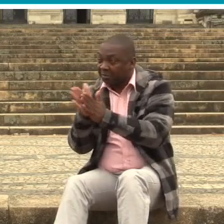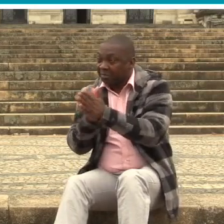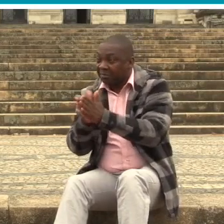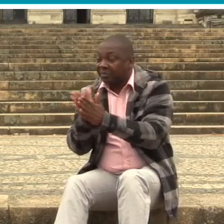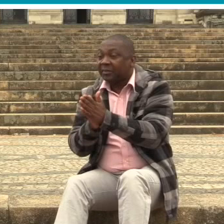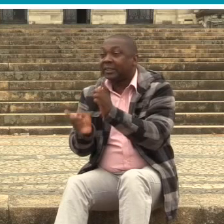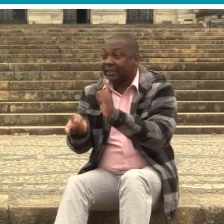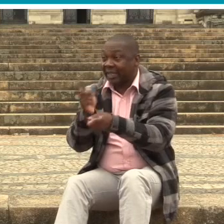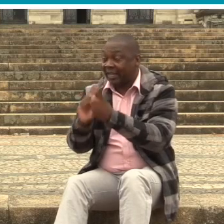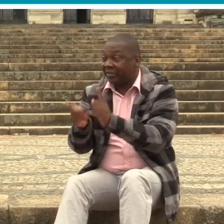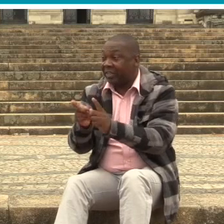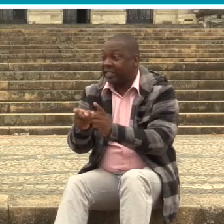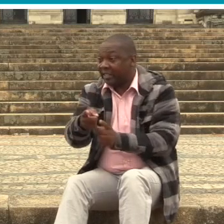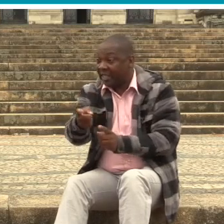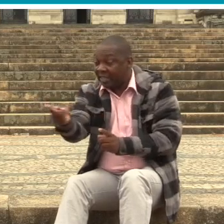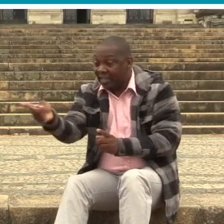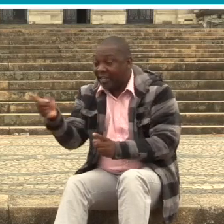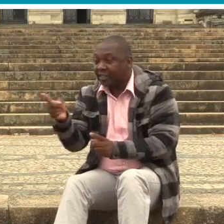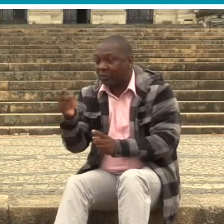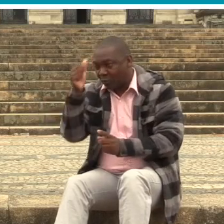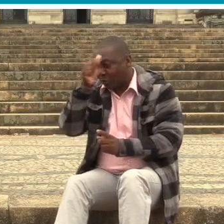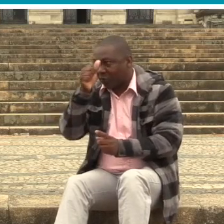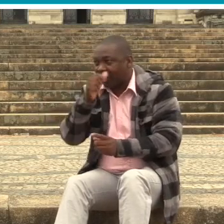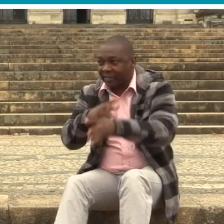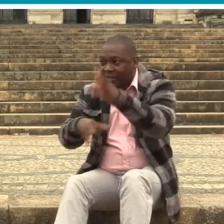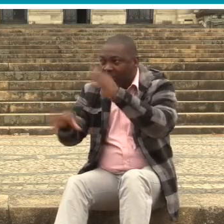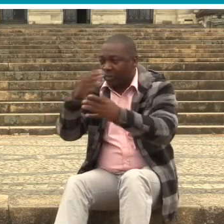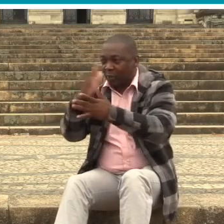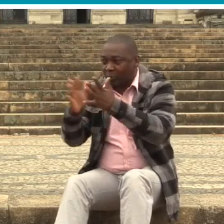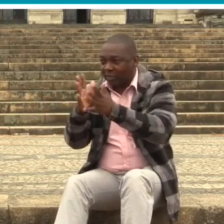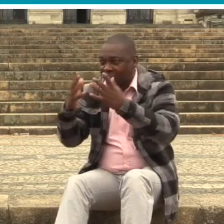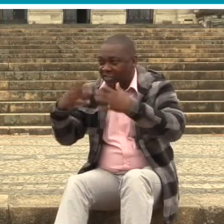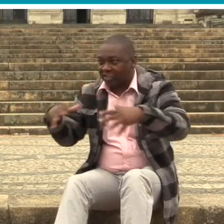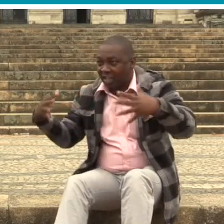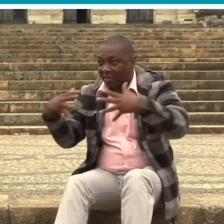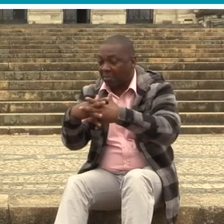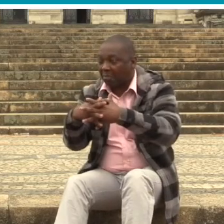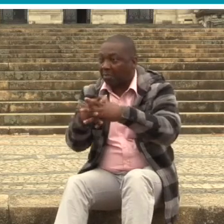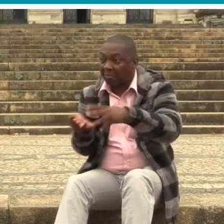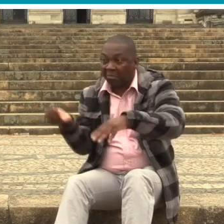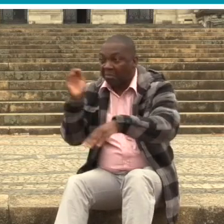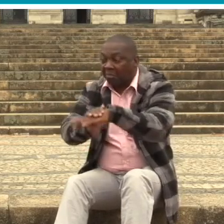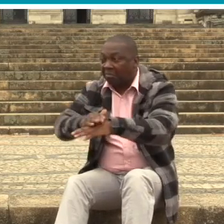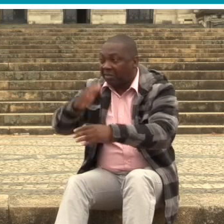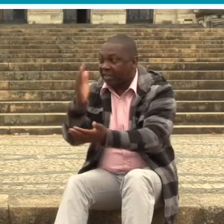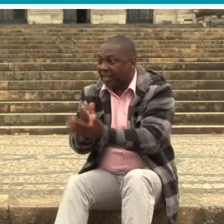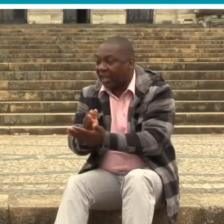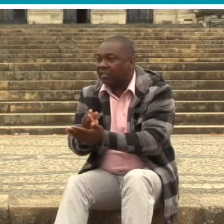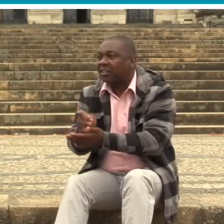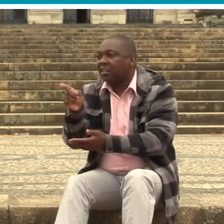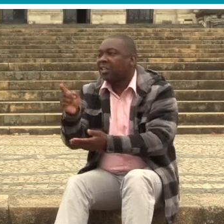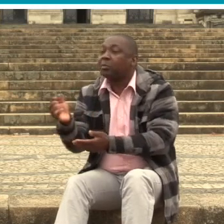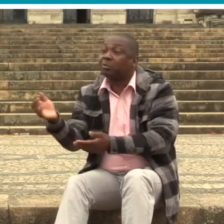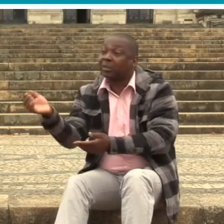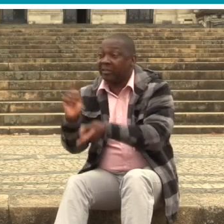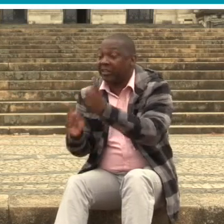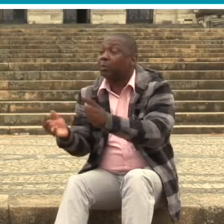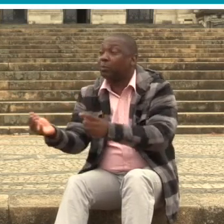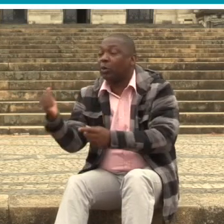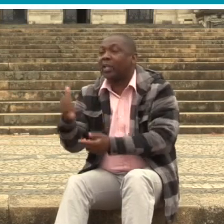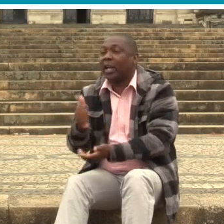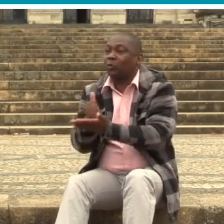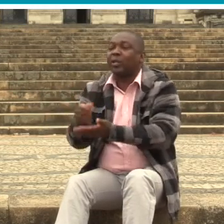Bem, nós esperamos que, talvez, este curso de línguas de sinais, depois de estar tudo